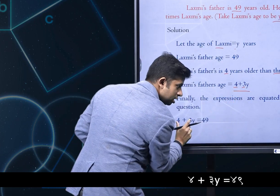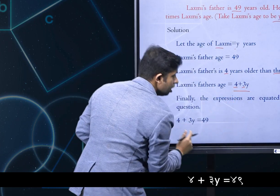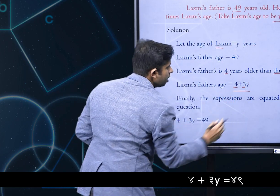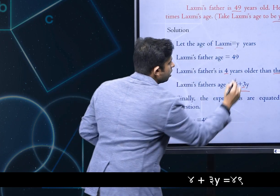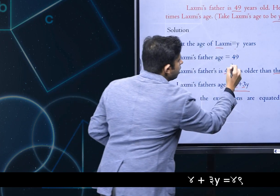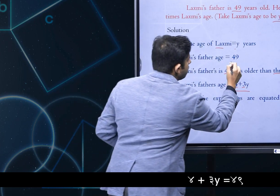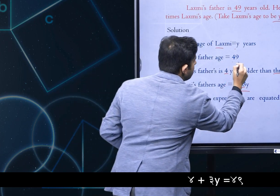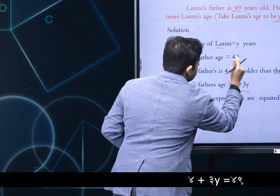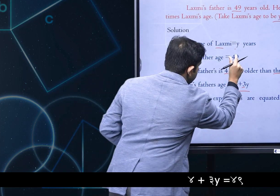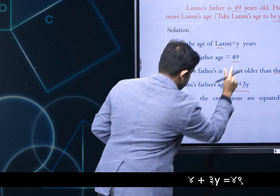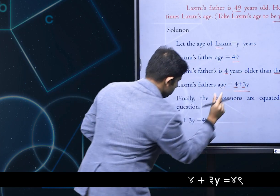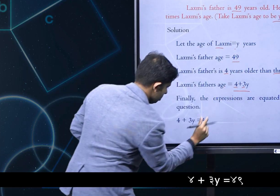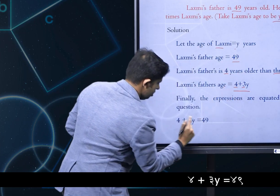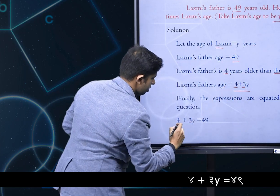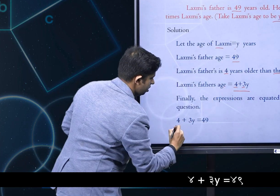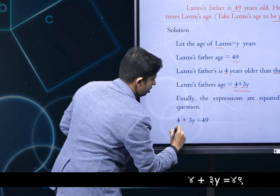4 + 3y = 49.